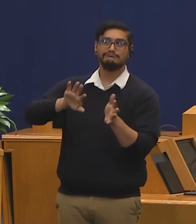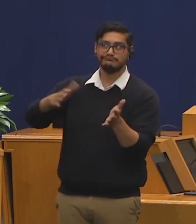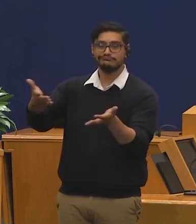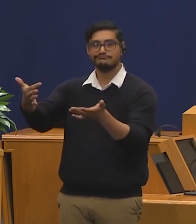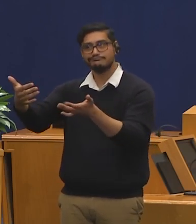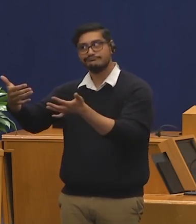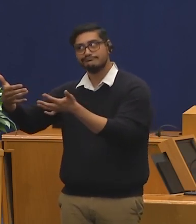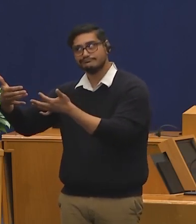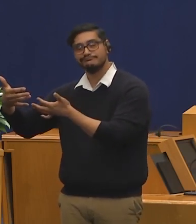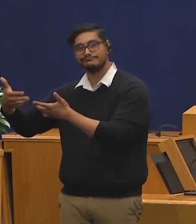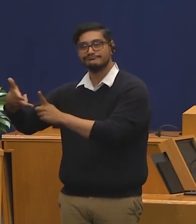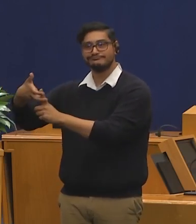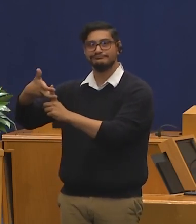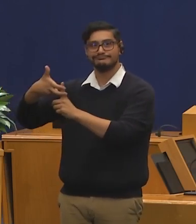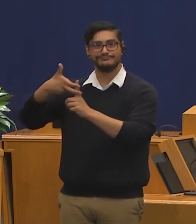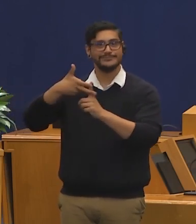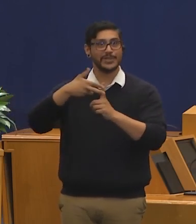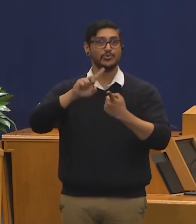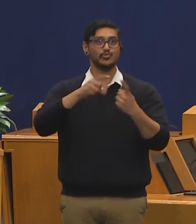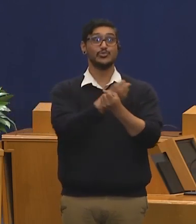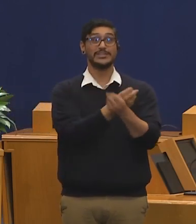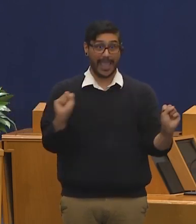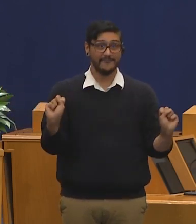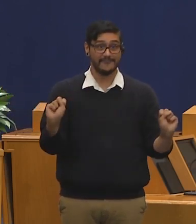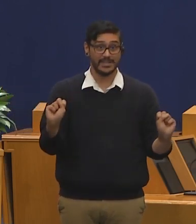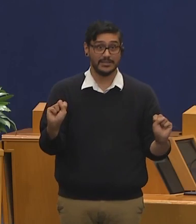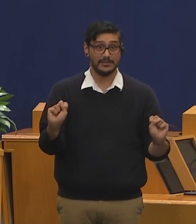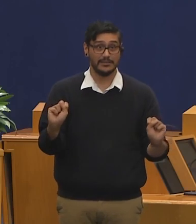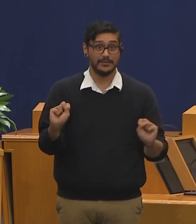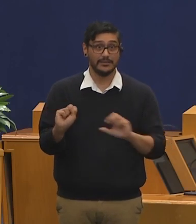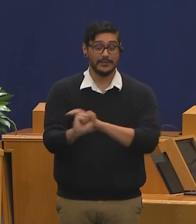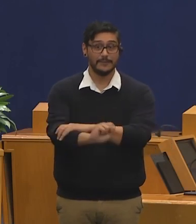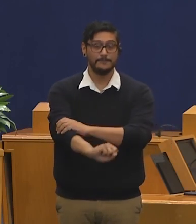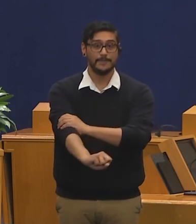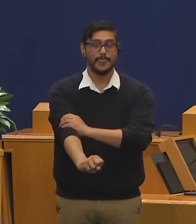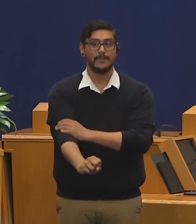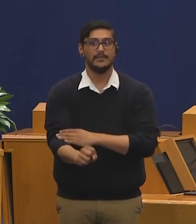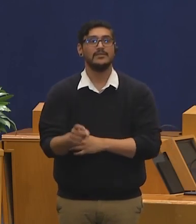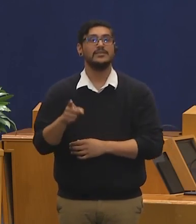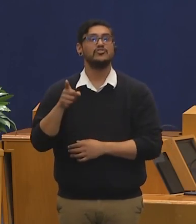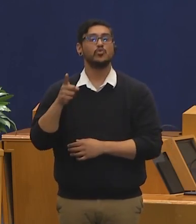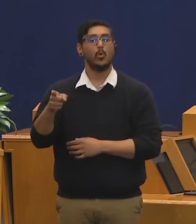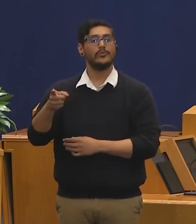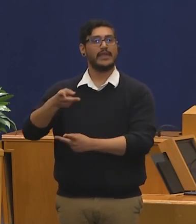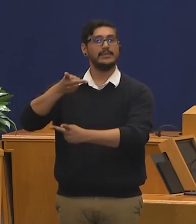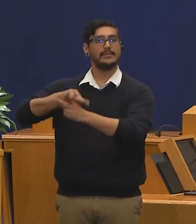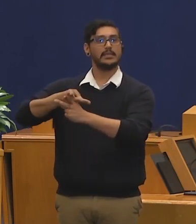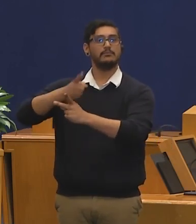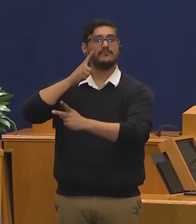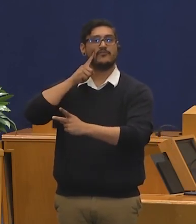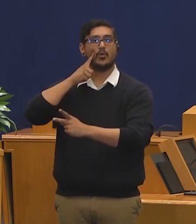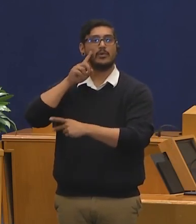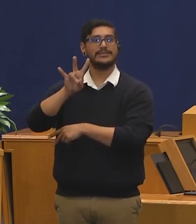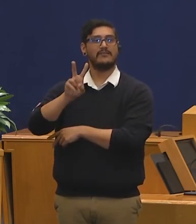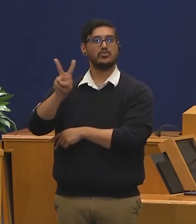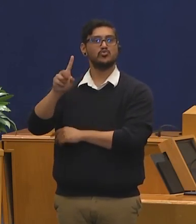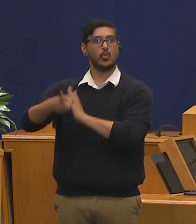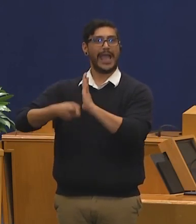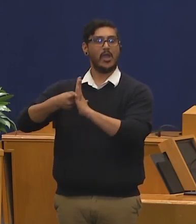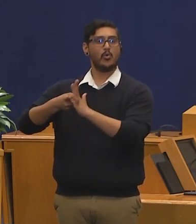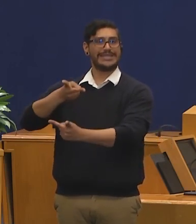la seguridad. Entonces le sometieron a una custodia de 72 horas para